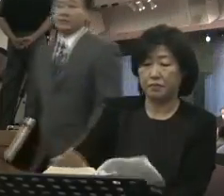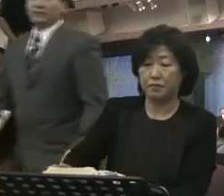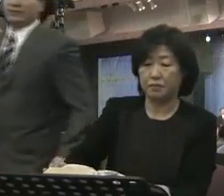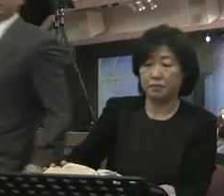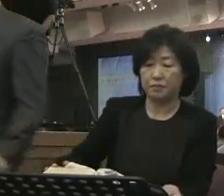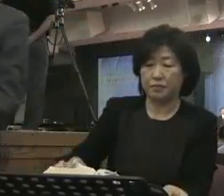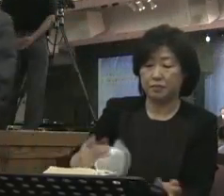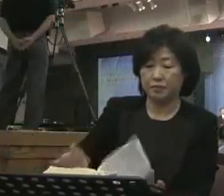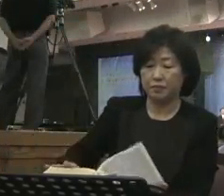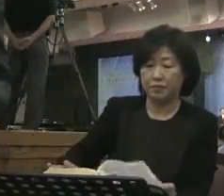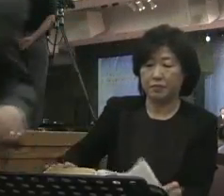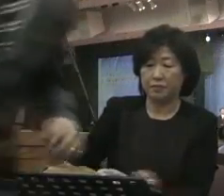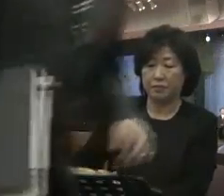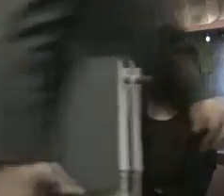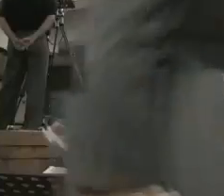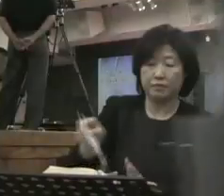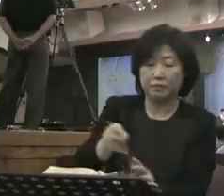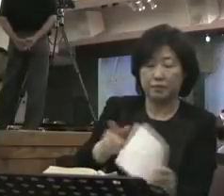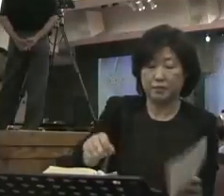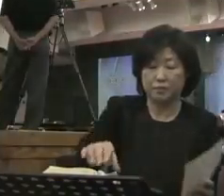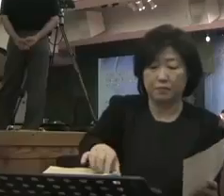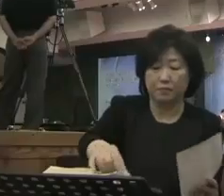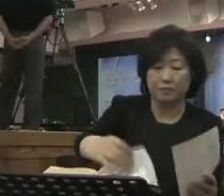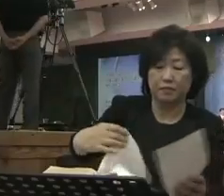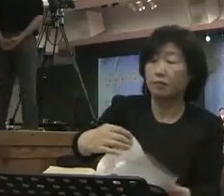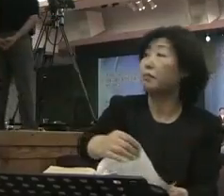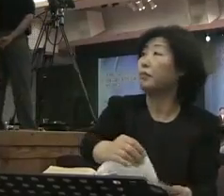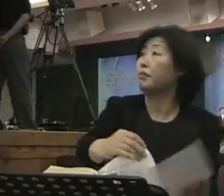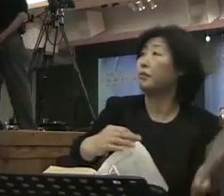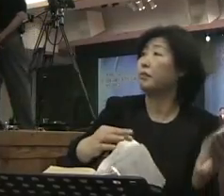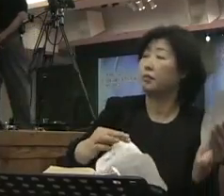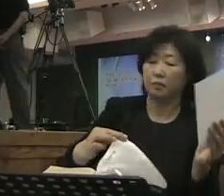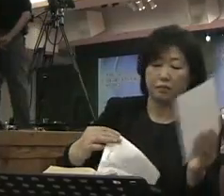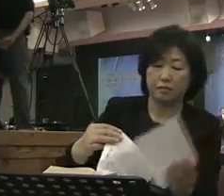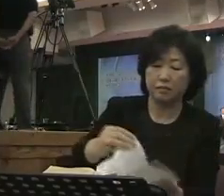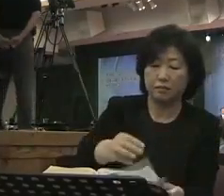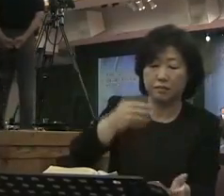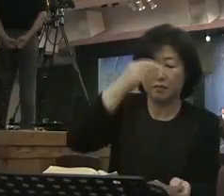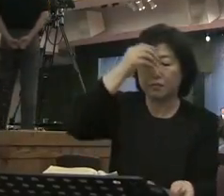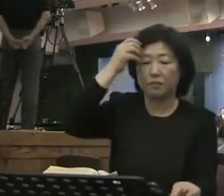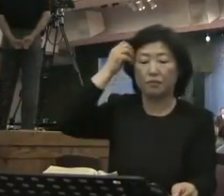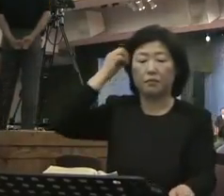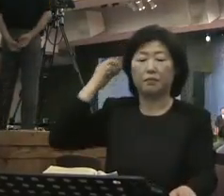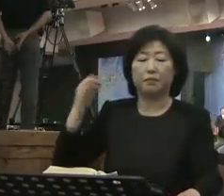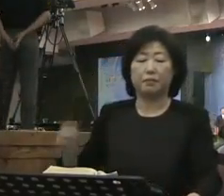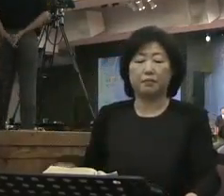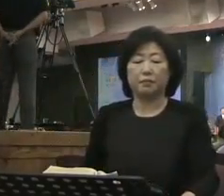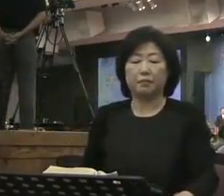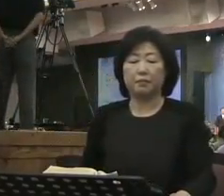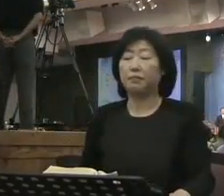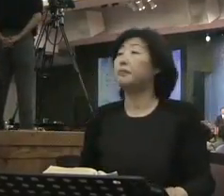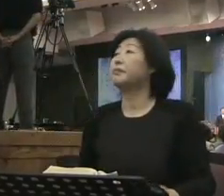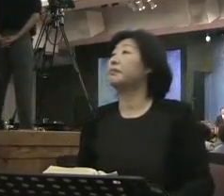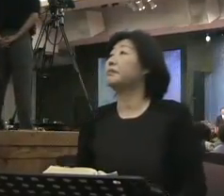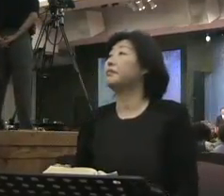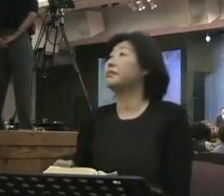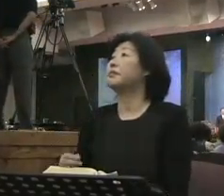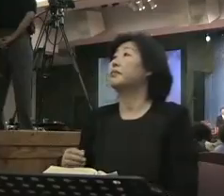영상 자막으로 나오겠습니다. 말씀을 찾으셔서 함께 교독하도록 하겠습니다. 1절은 제가 읽겠습니다.